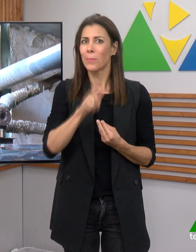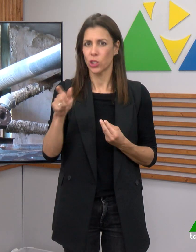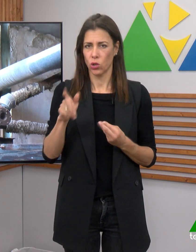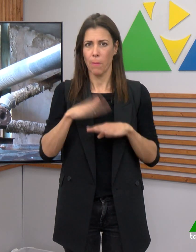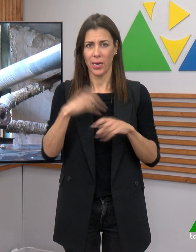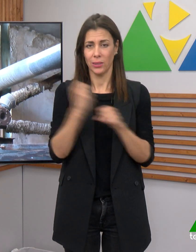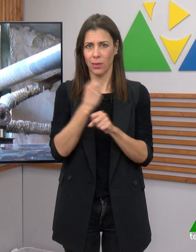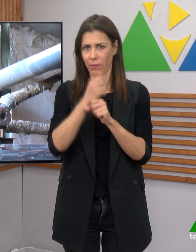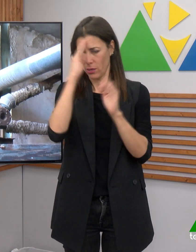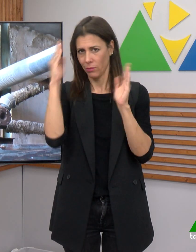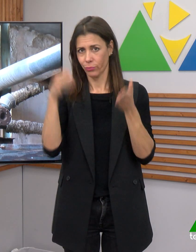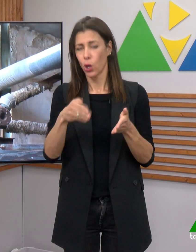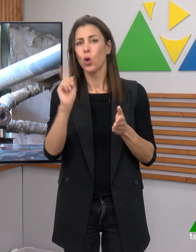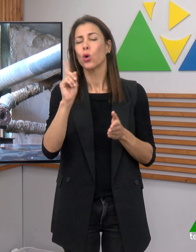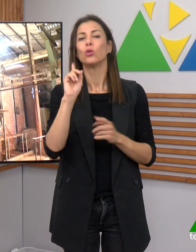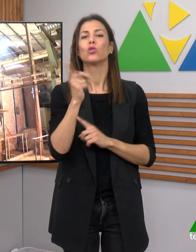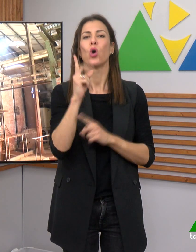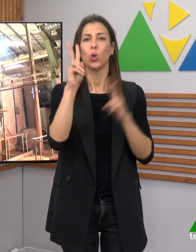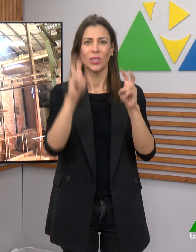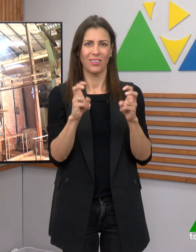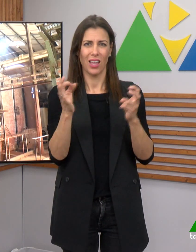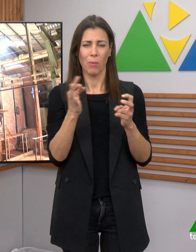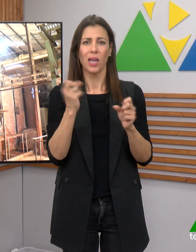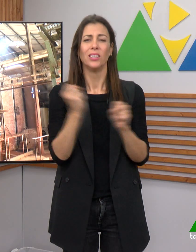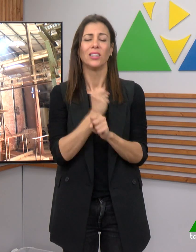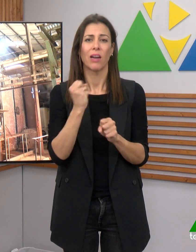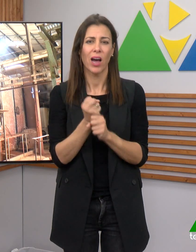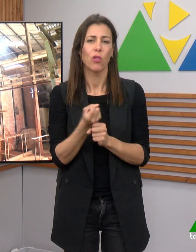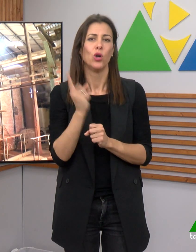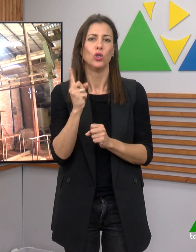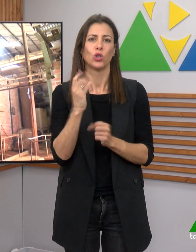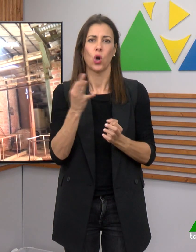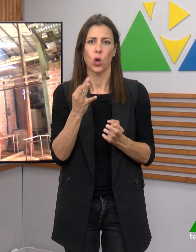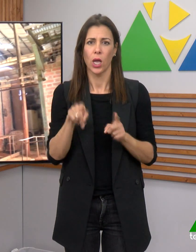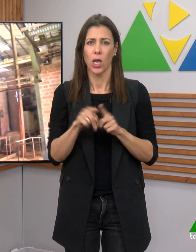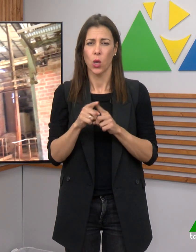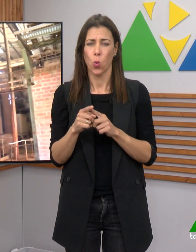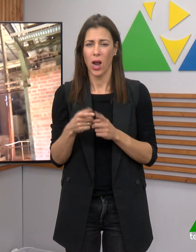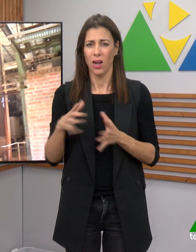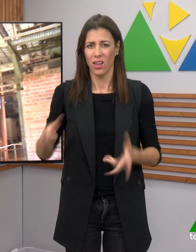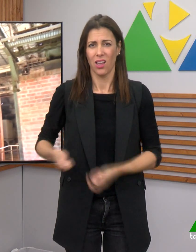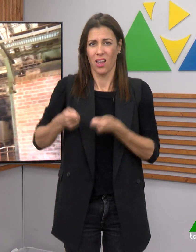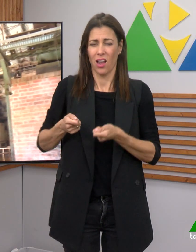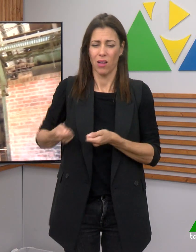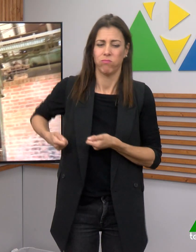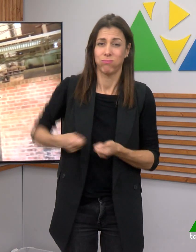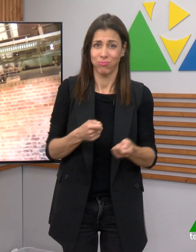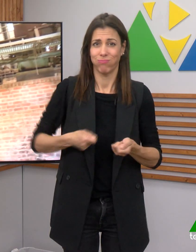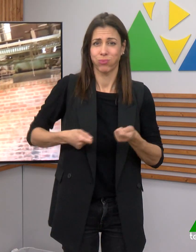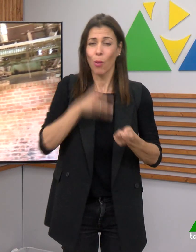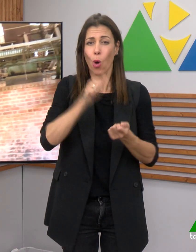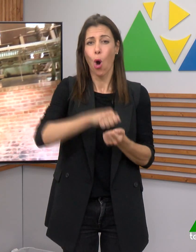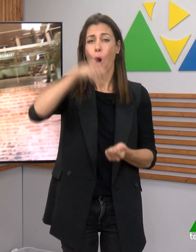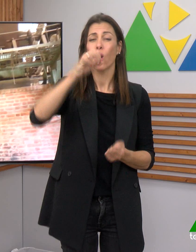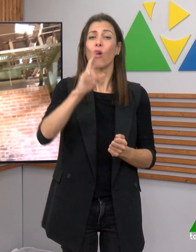no solo por el tema de los trabajadores que se dedicaban a cargar los hornos de